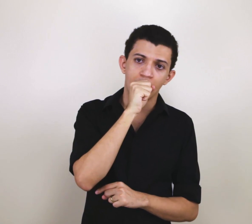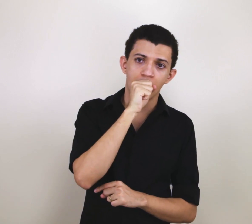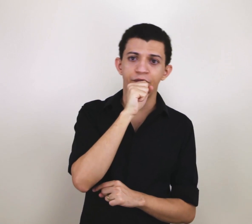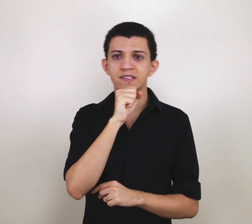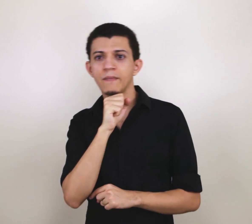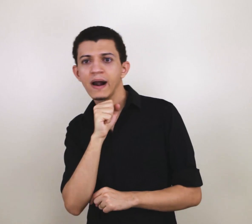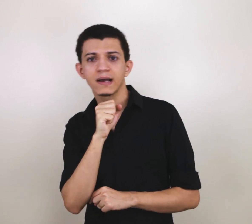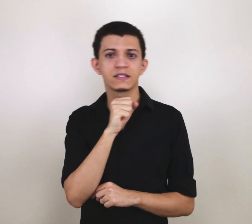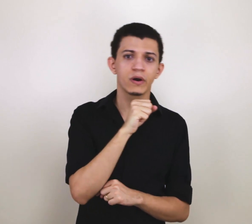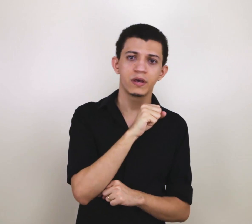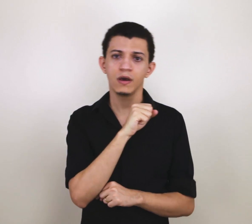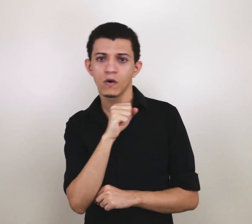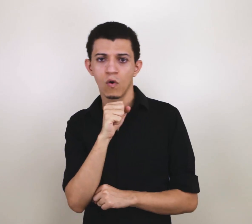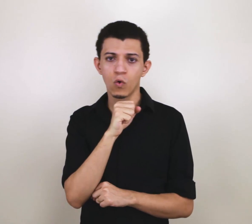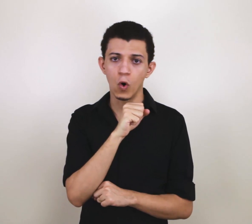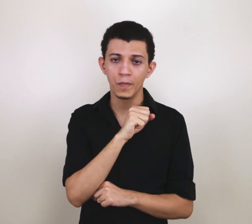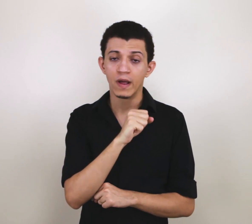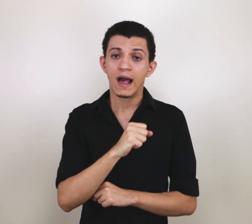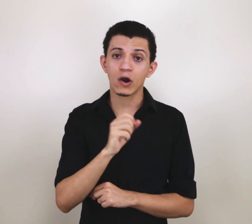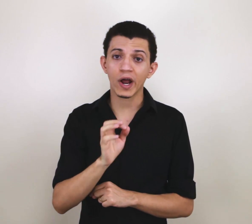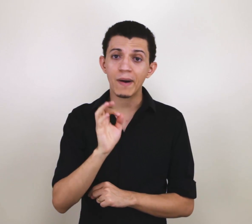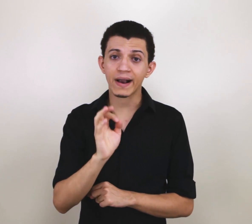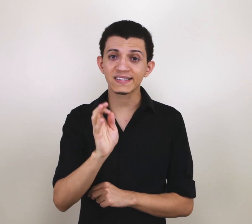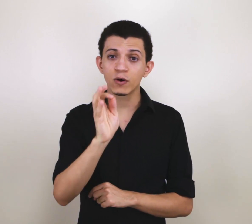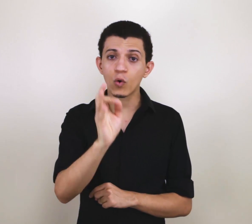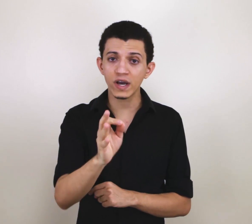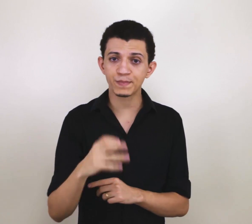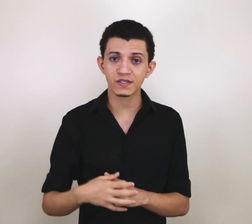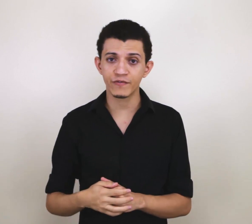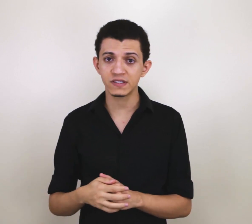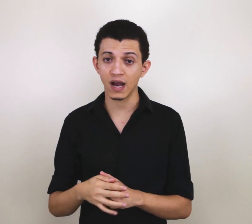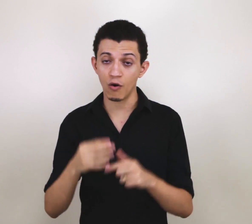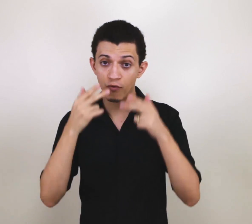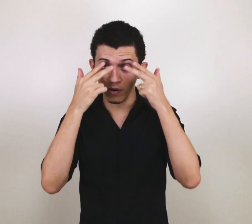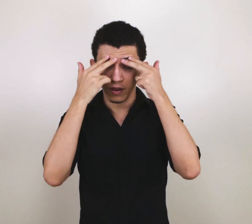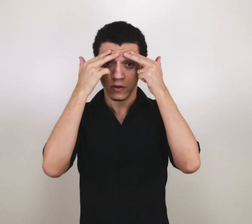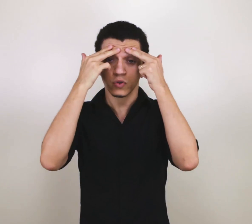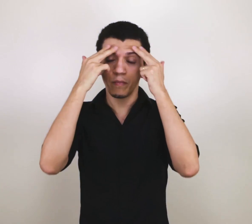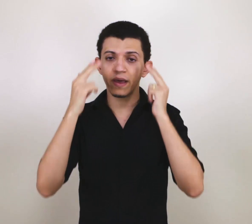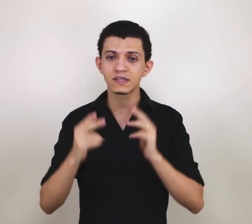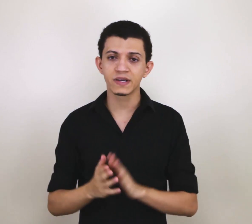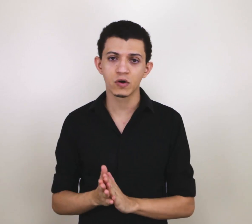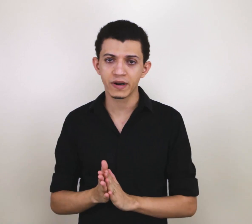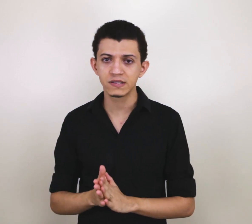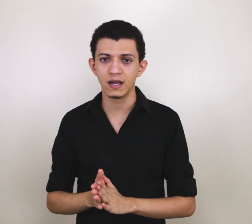Eu fiz a marcação aqui com o corpo. Agora a marcação com a expressão facial. Vou subir as minhas sobrancelhas.